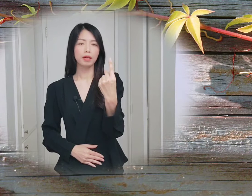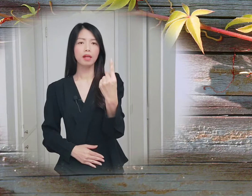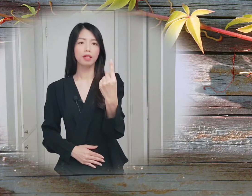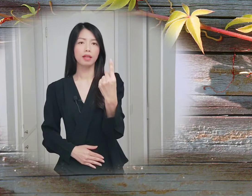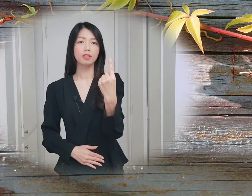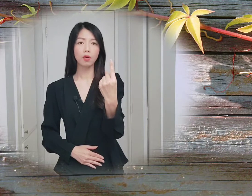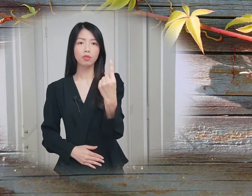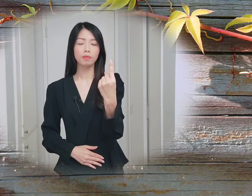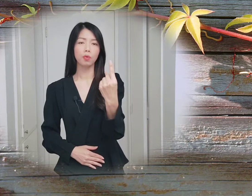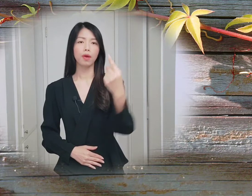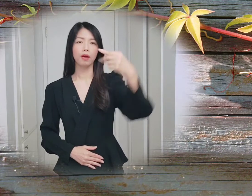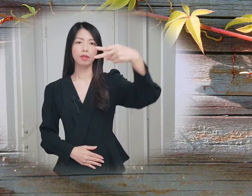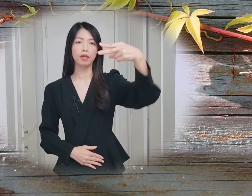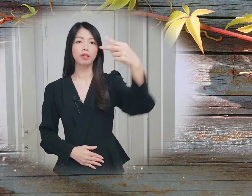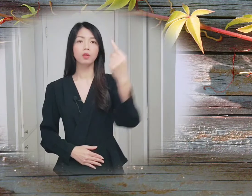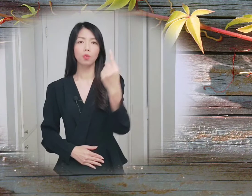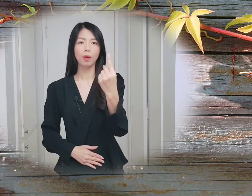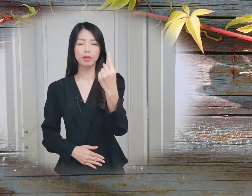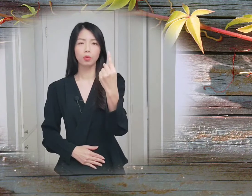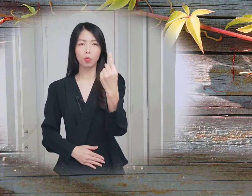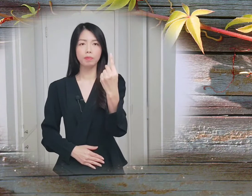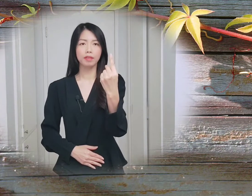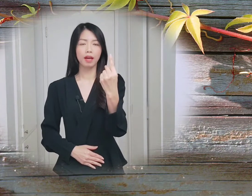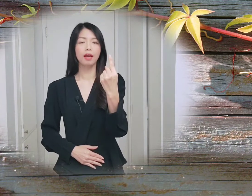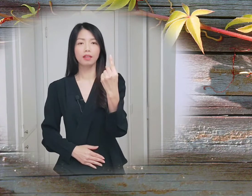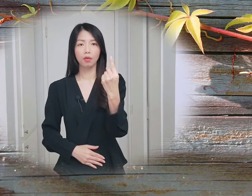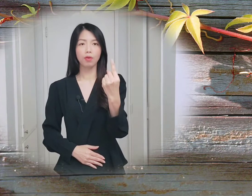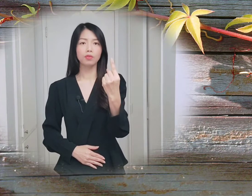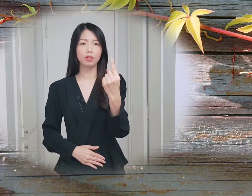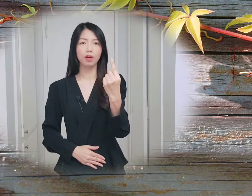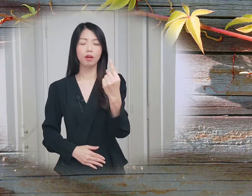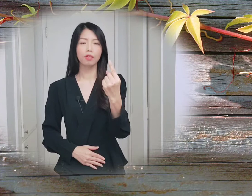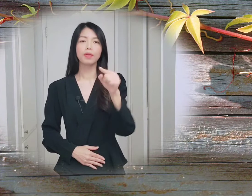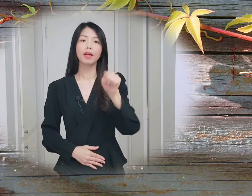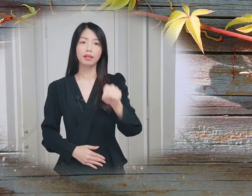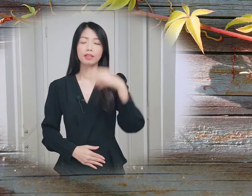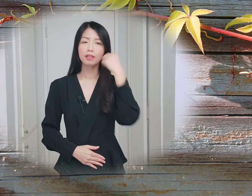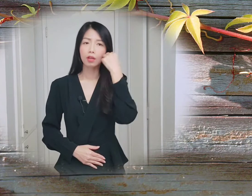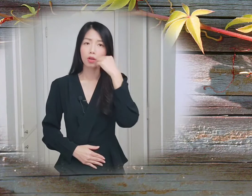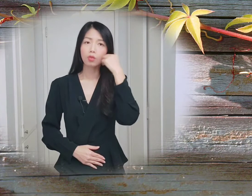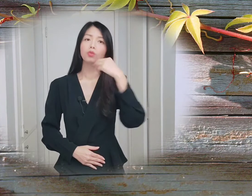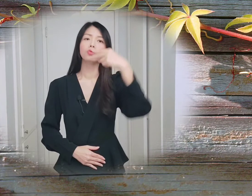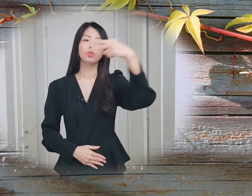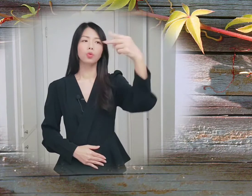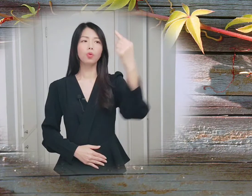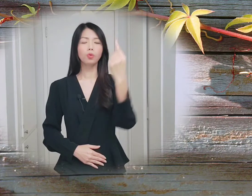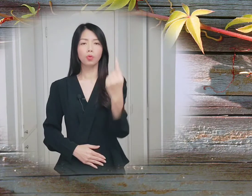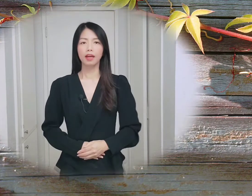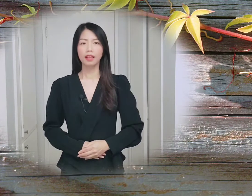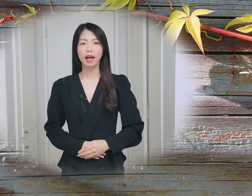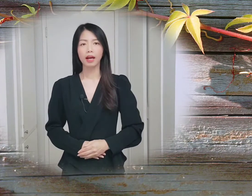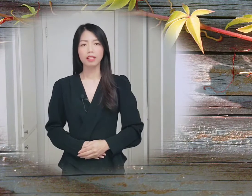손등이 밖을 향하게 해서 세워주시면 오예요. 디귿, 오 합해서 도입니다. 그냥 외워주시고요. 그